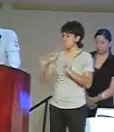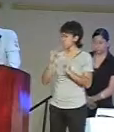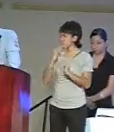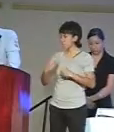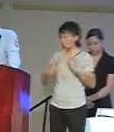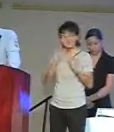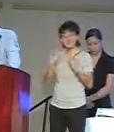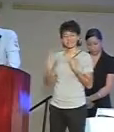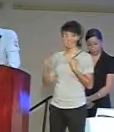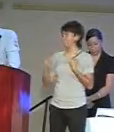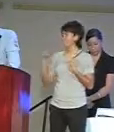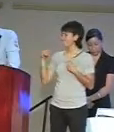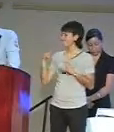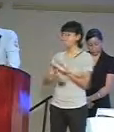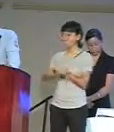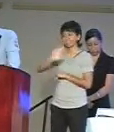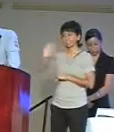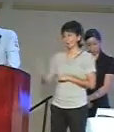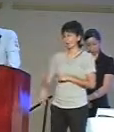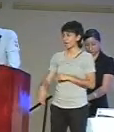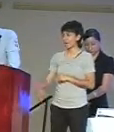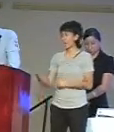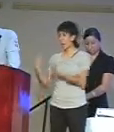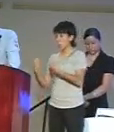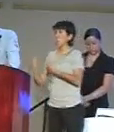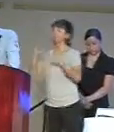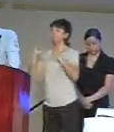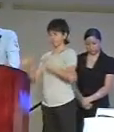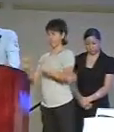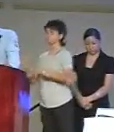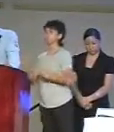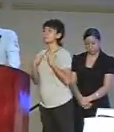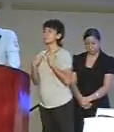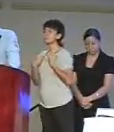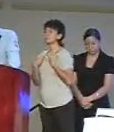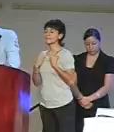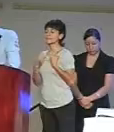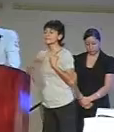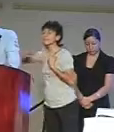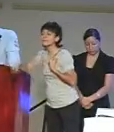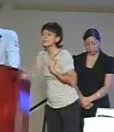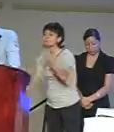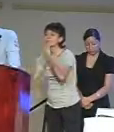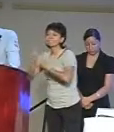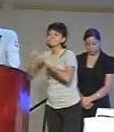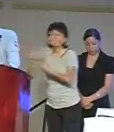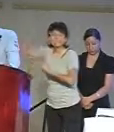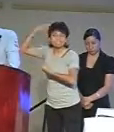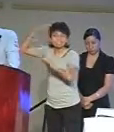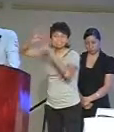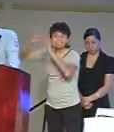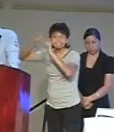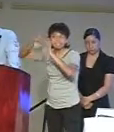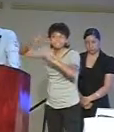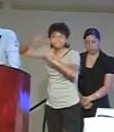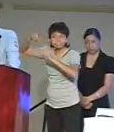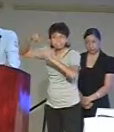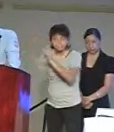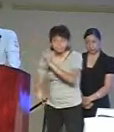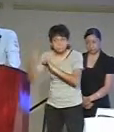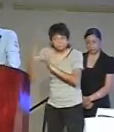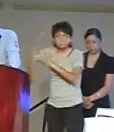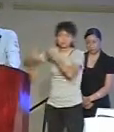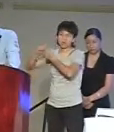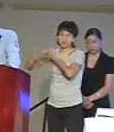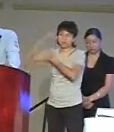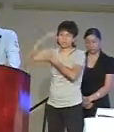el 60% de los que sí sobreviven presentan trastornos neurológicos en forma inversamente proporcional